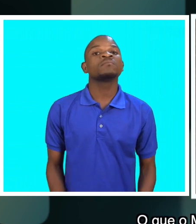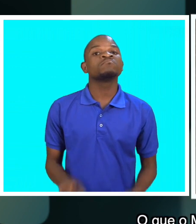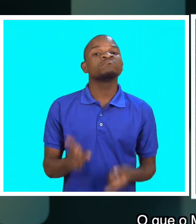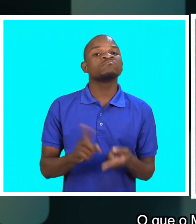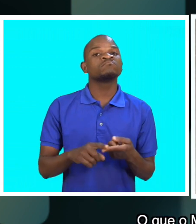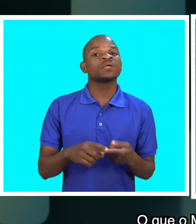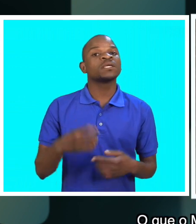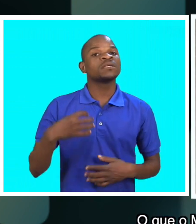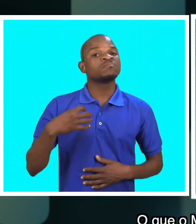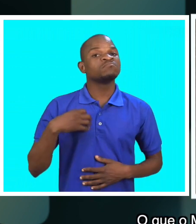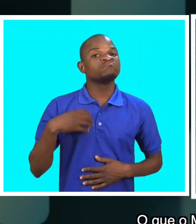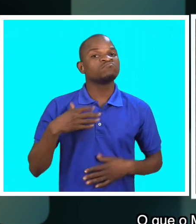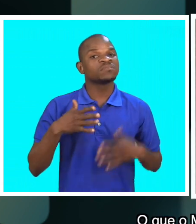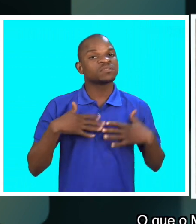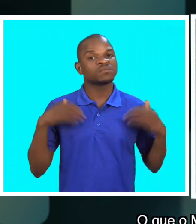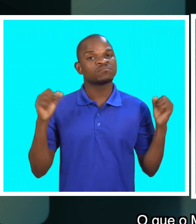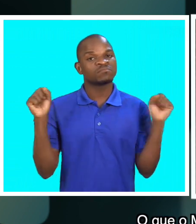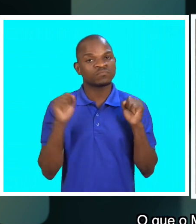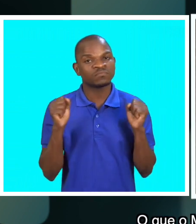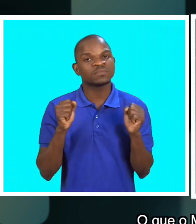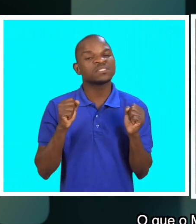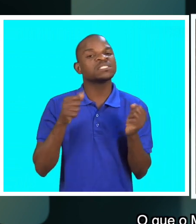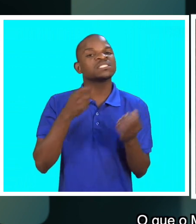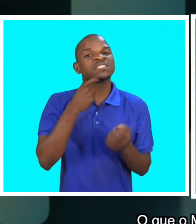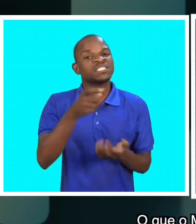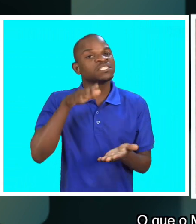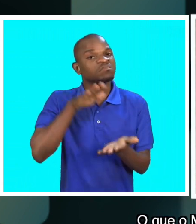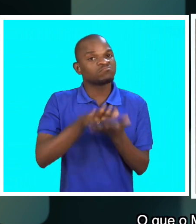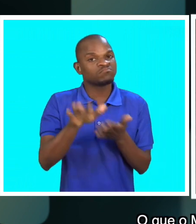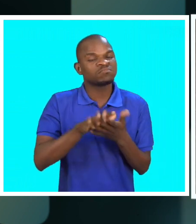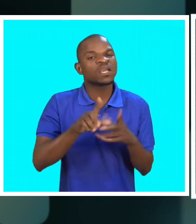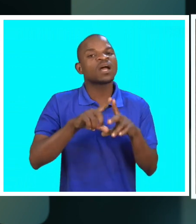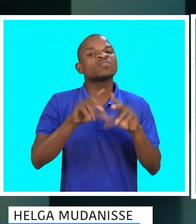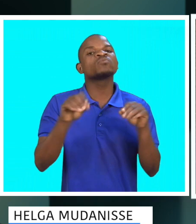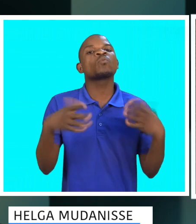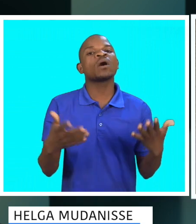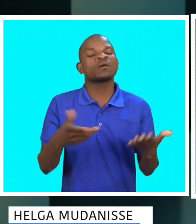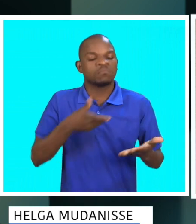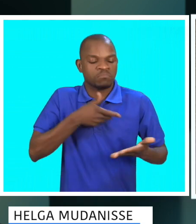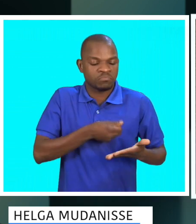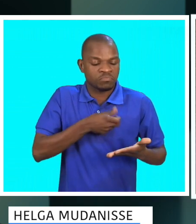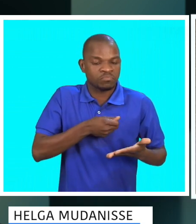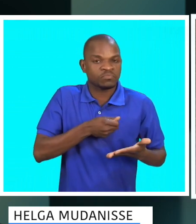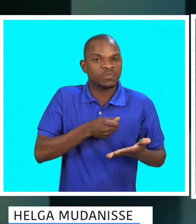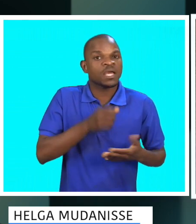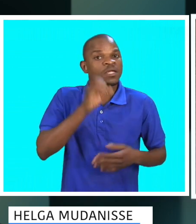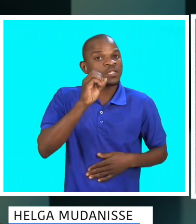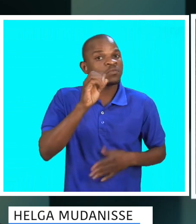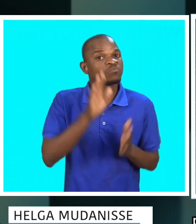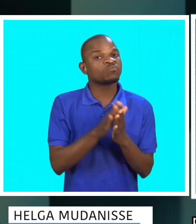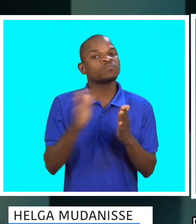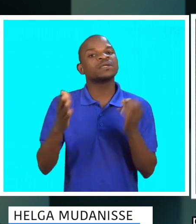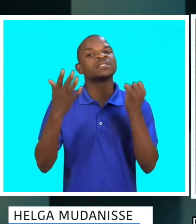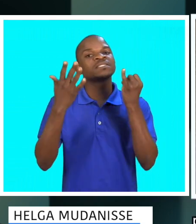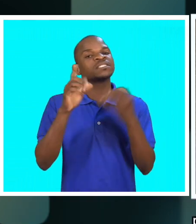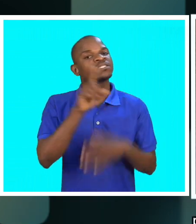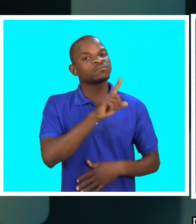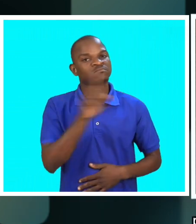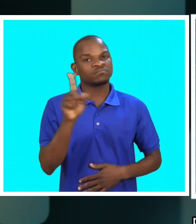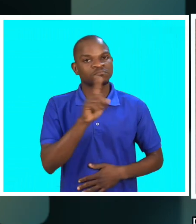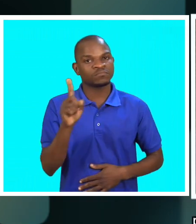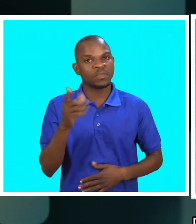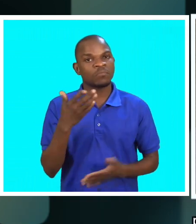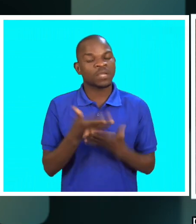o Ministério da Saúde recomenda é o aleitamento materno exclusivo dos 0 aos 6 meses, porque o leite materno